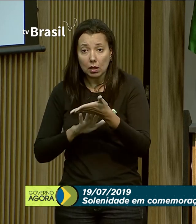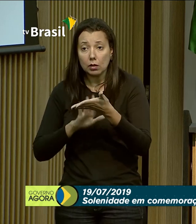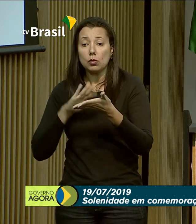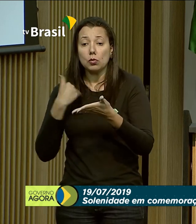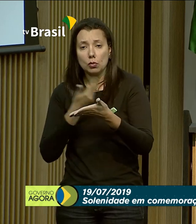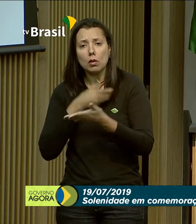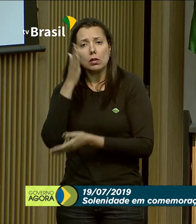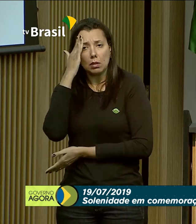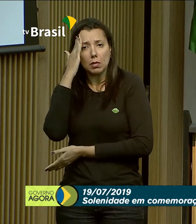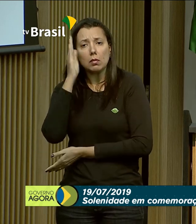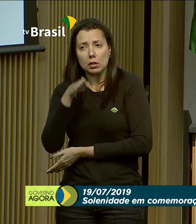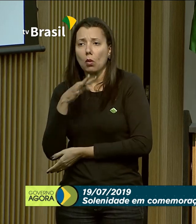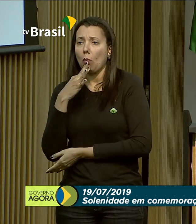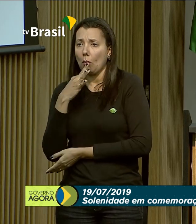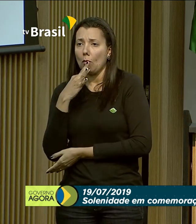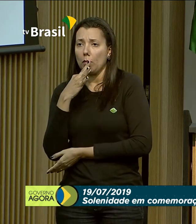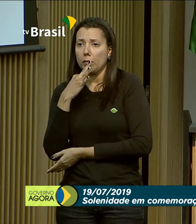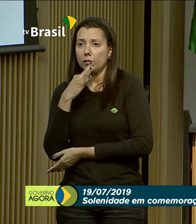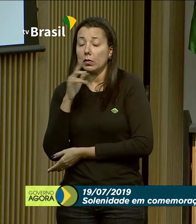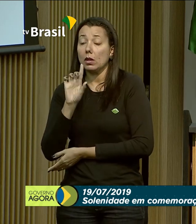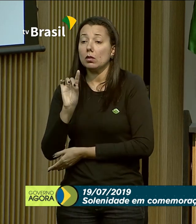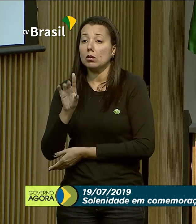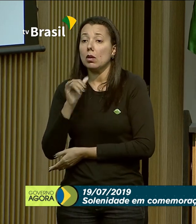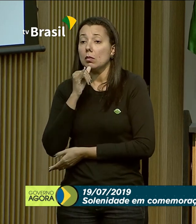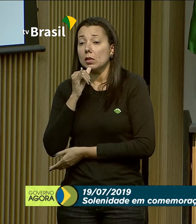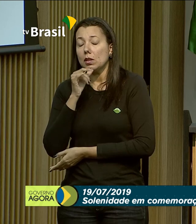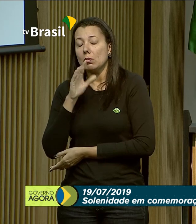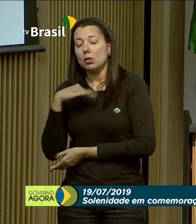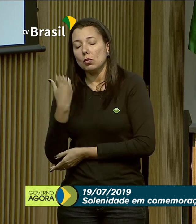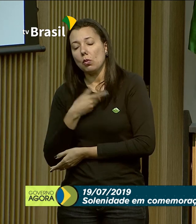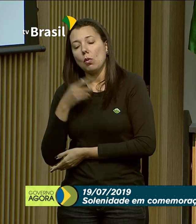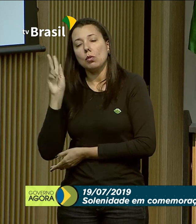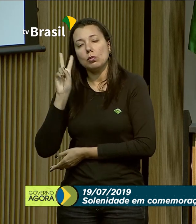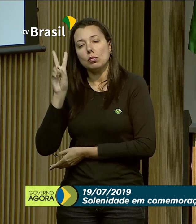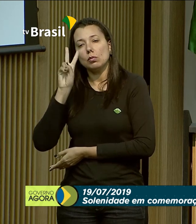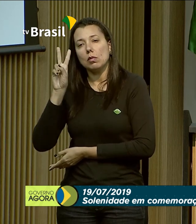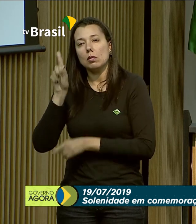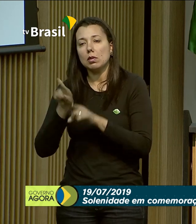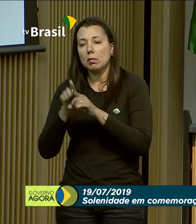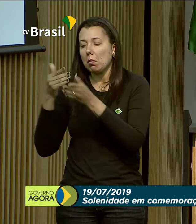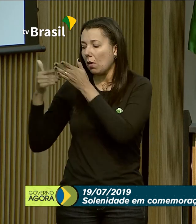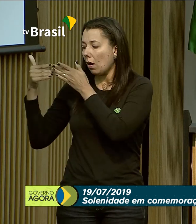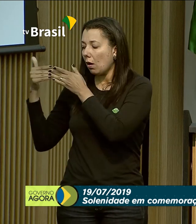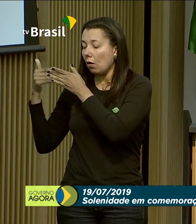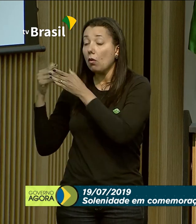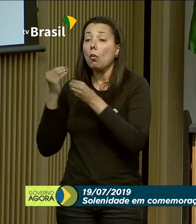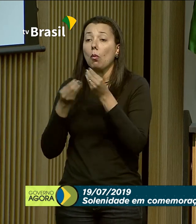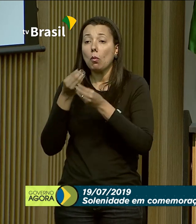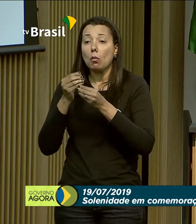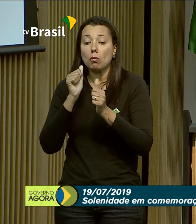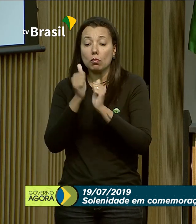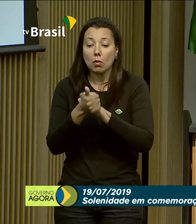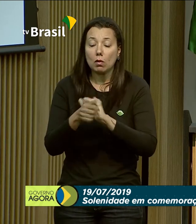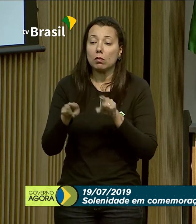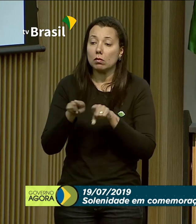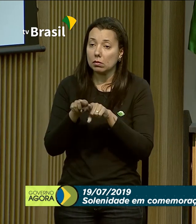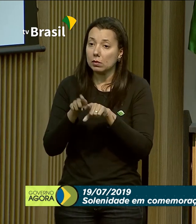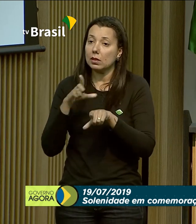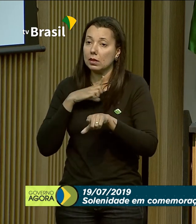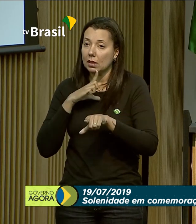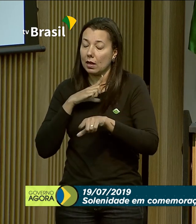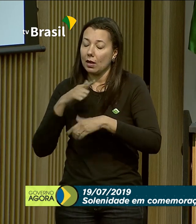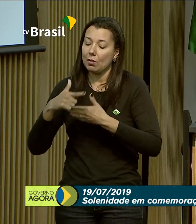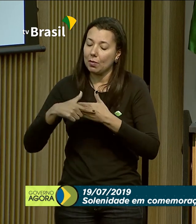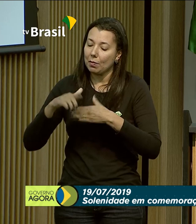nós sabemos reconhecer, não apenas pela nossa história, pelo nosso passado, como o futebol pode ter um papel ainda